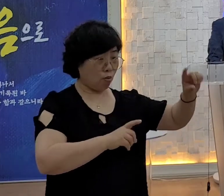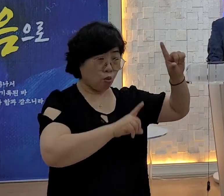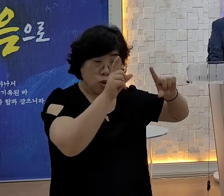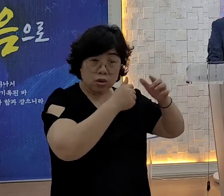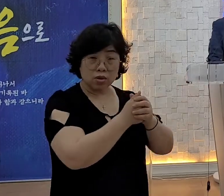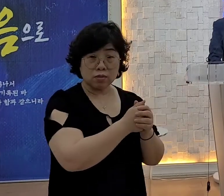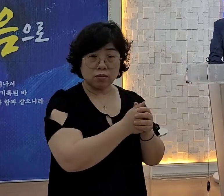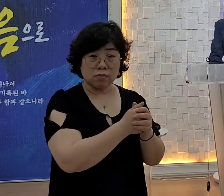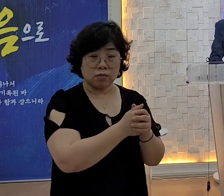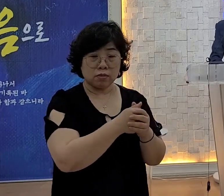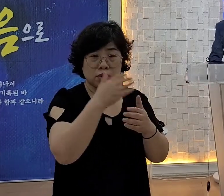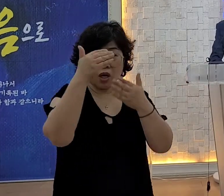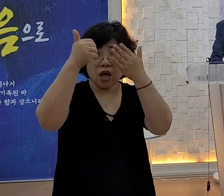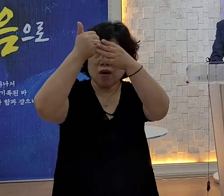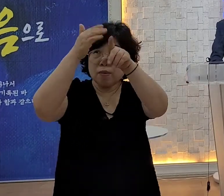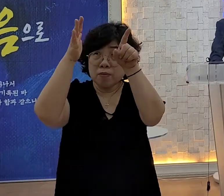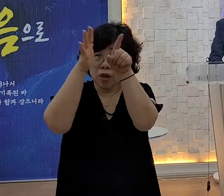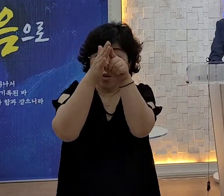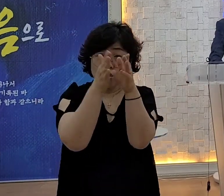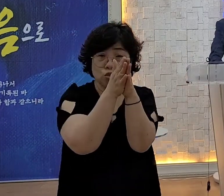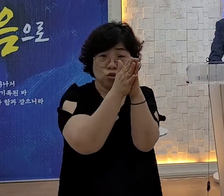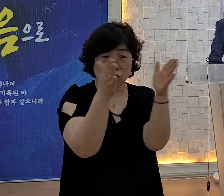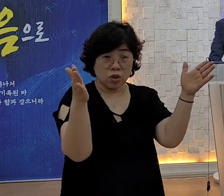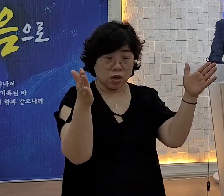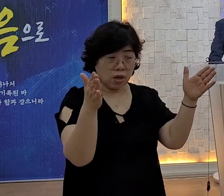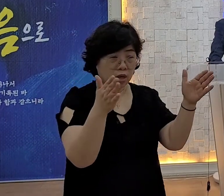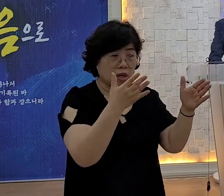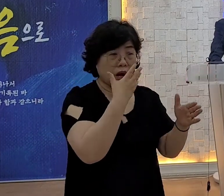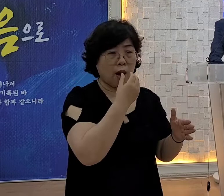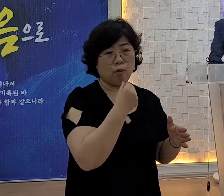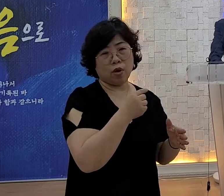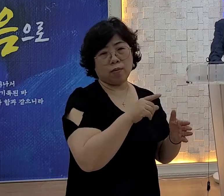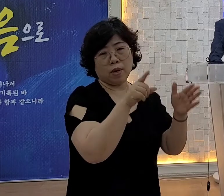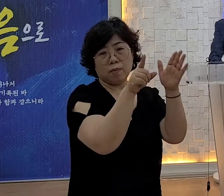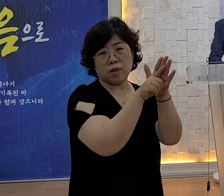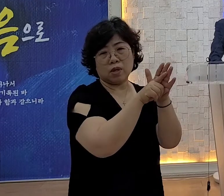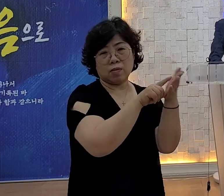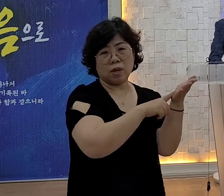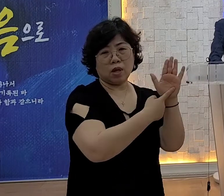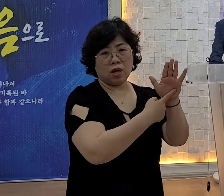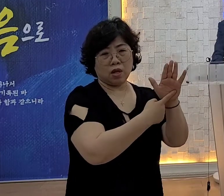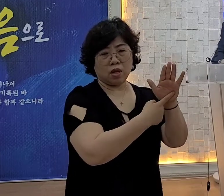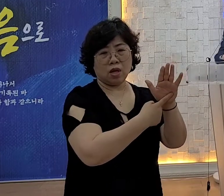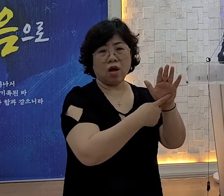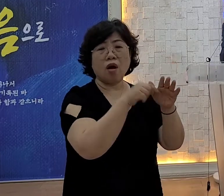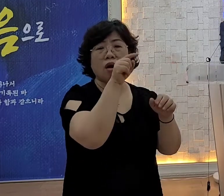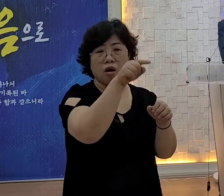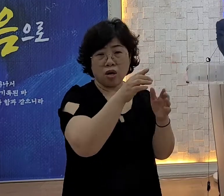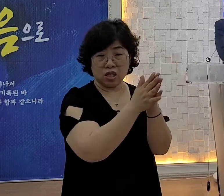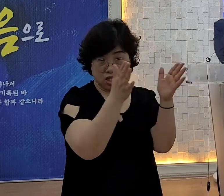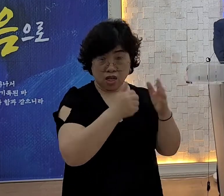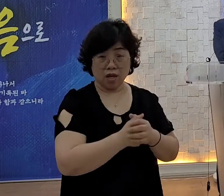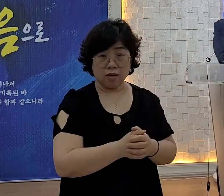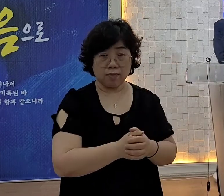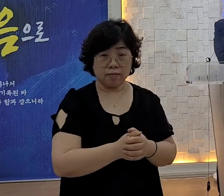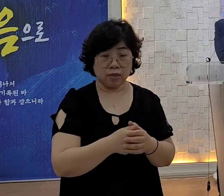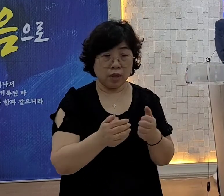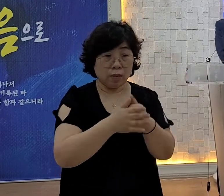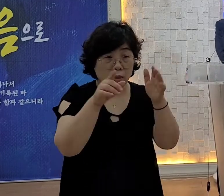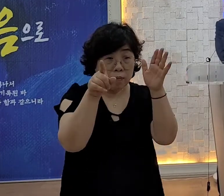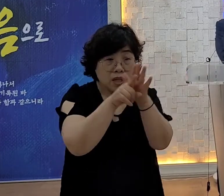하나님을 믿고 출발한 이게 진짜 아브라함의 믿음이 보여주는 결론이라는 것이죠. 그래서 믿겠다는